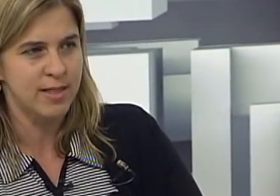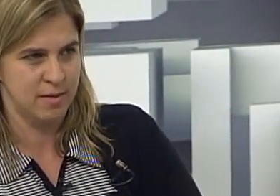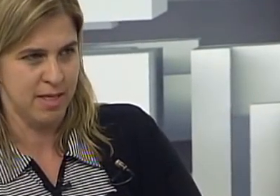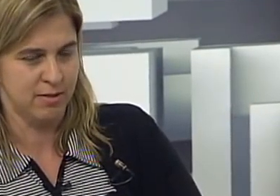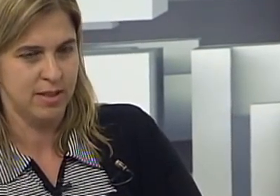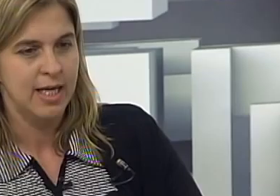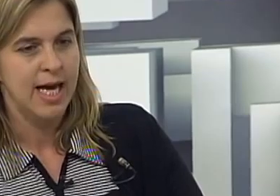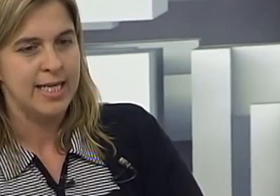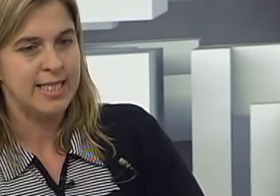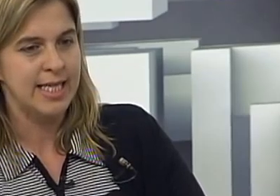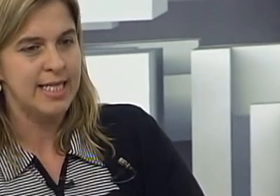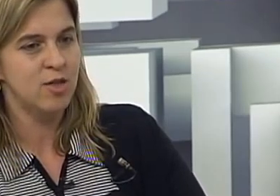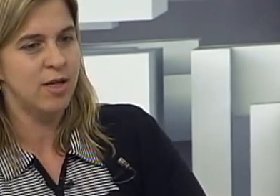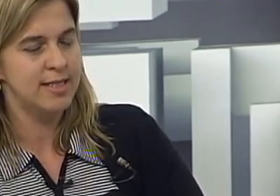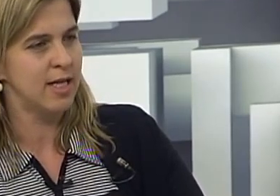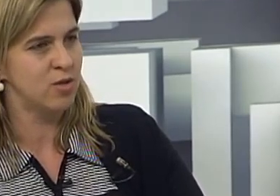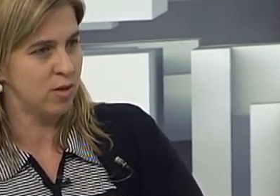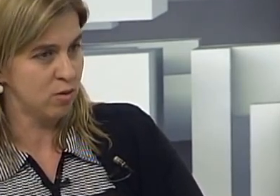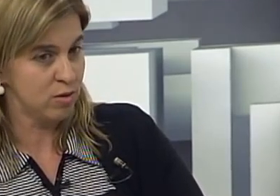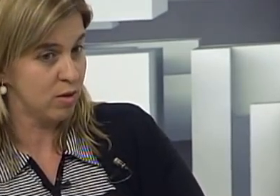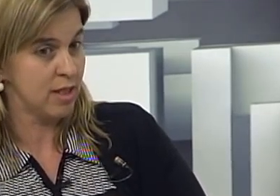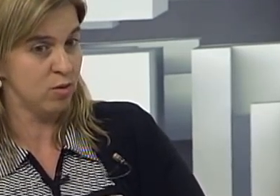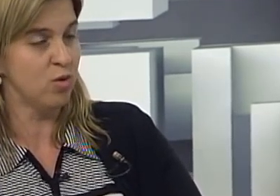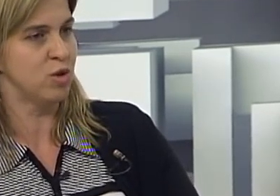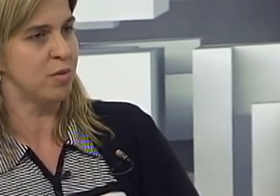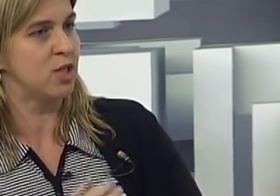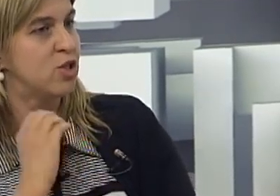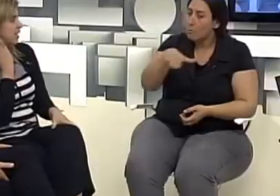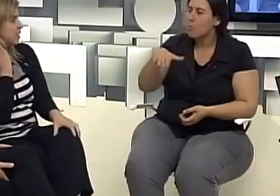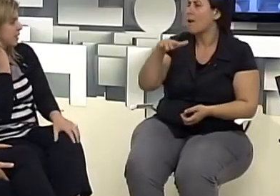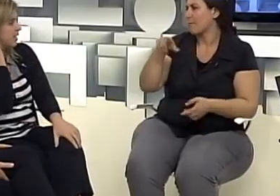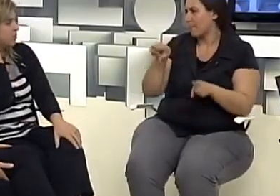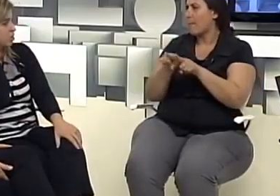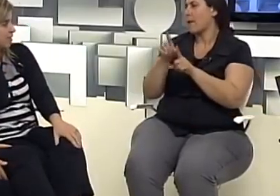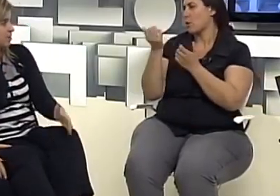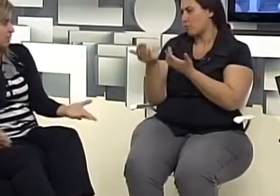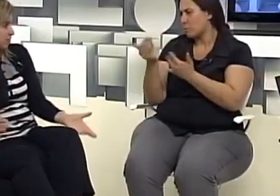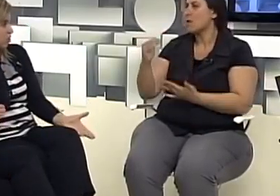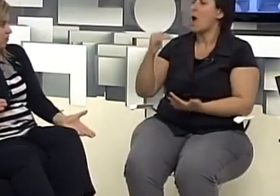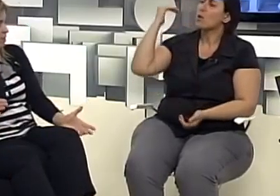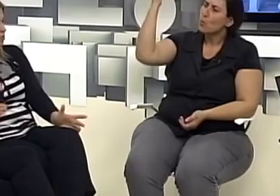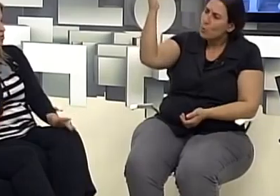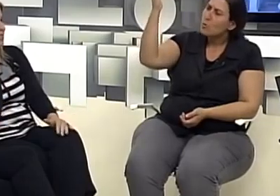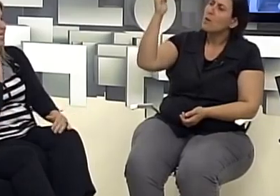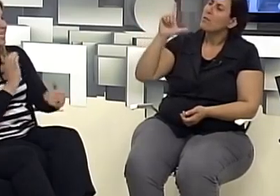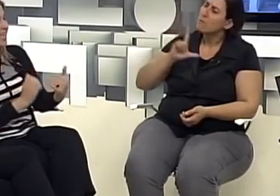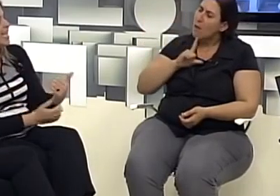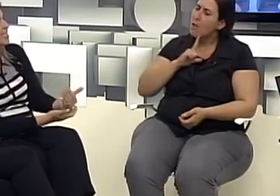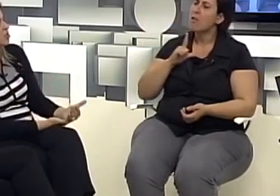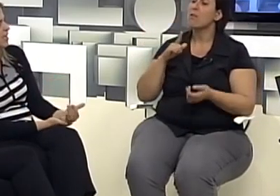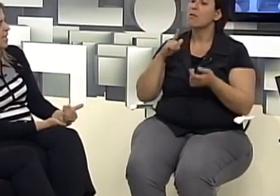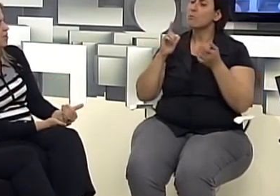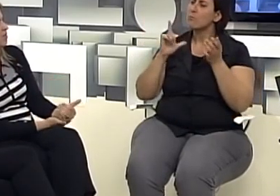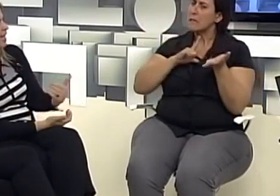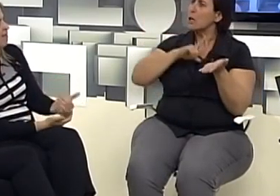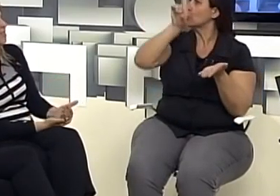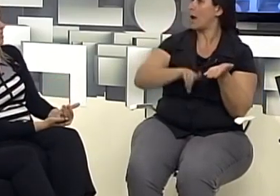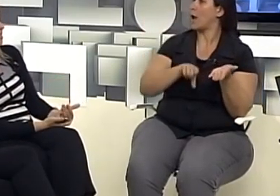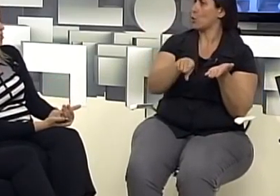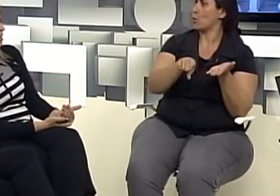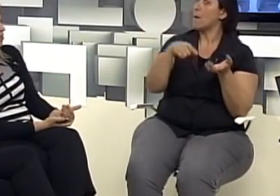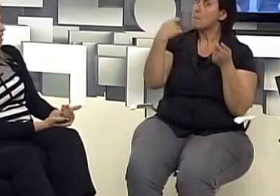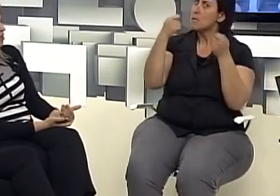escola e ao conhecimento. As crianças, adolescentes e os adultos, porque a gente tem também projetos em educação de jovens e adultos, têm esse direito e